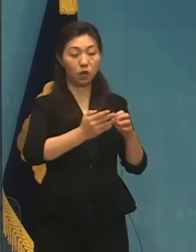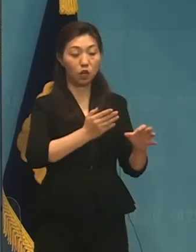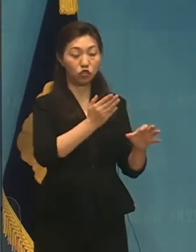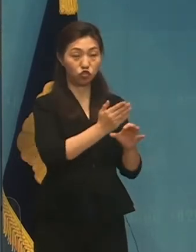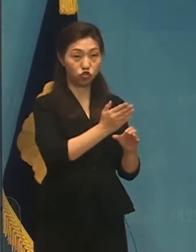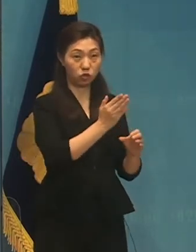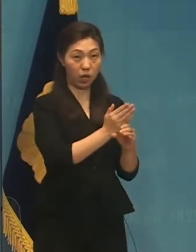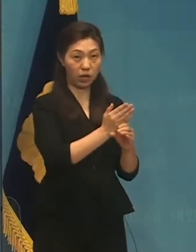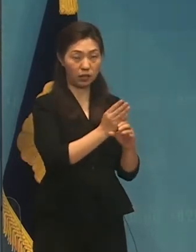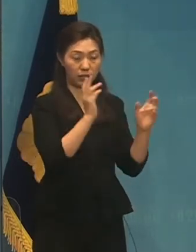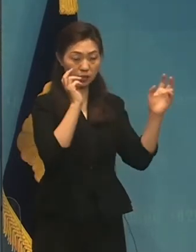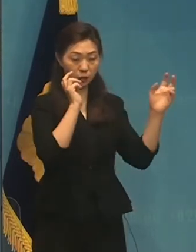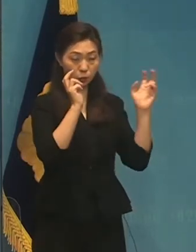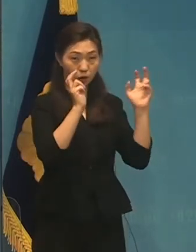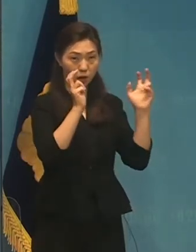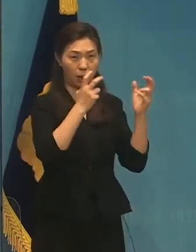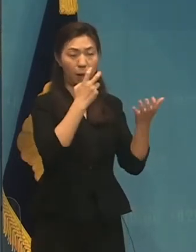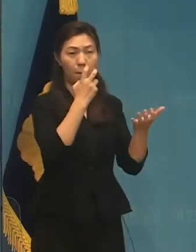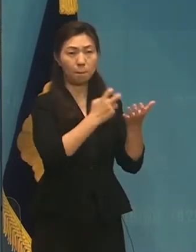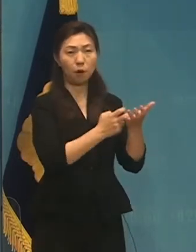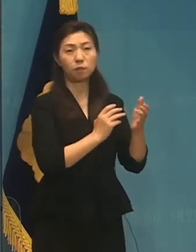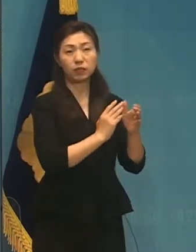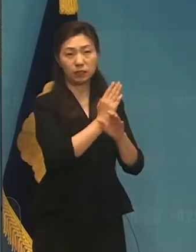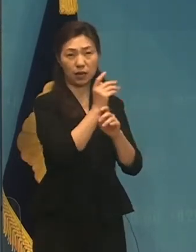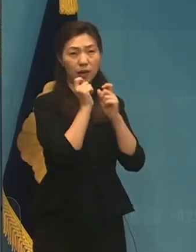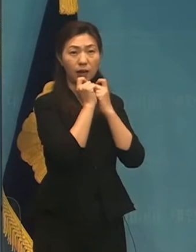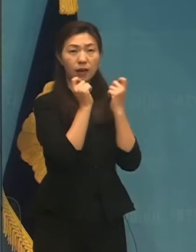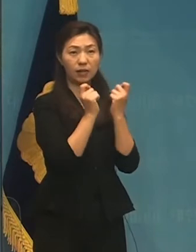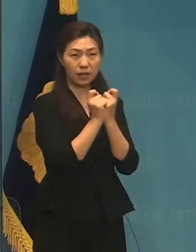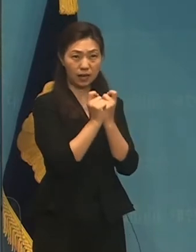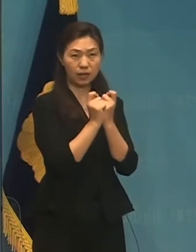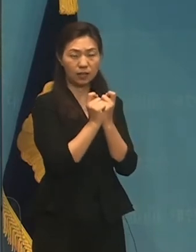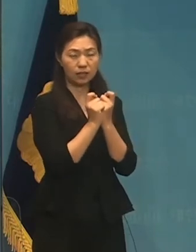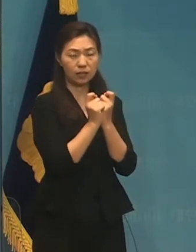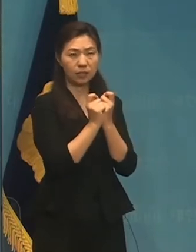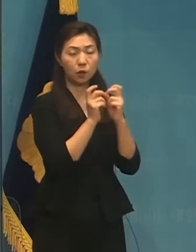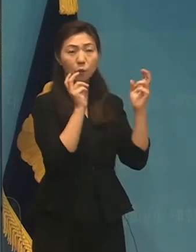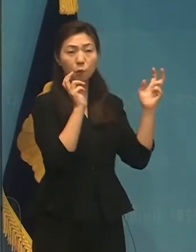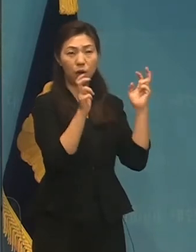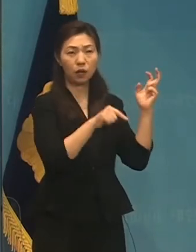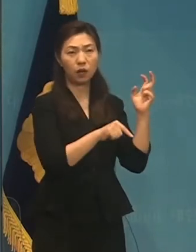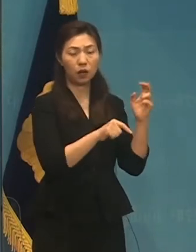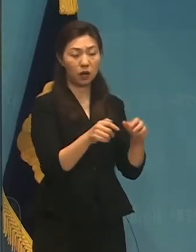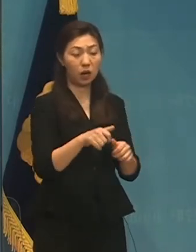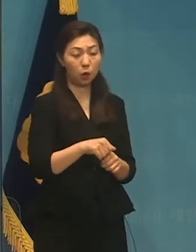중견기업법 이상의 적용을 받는 민간 기업의 고용연계형